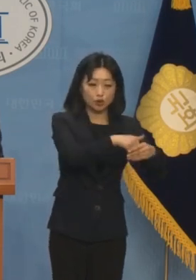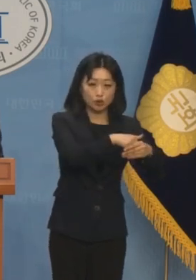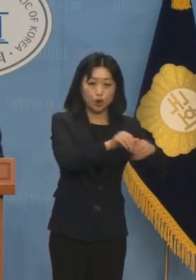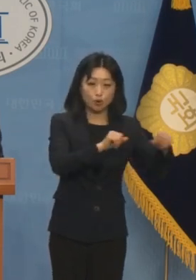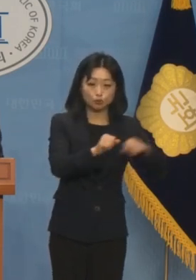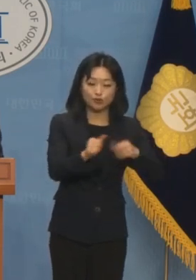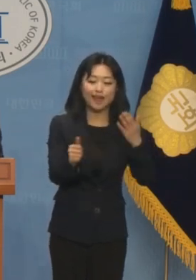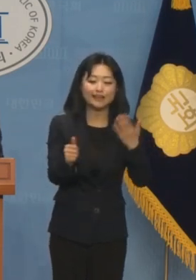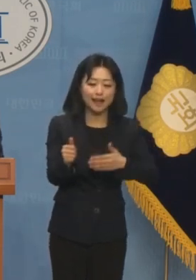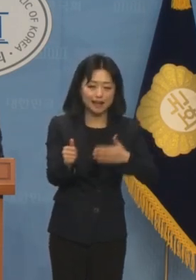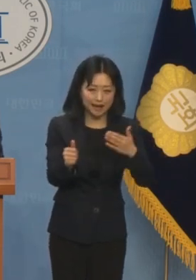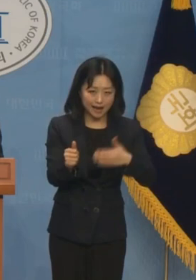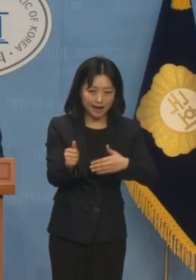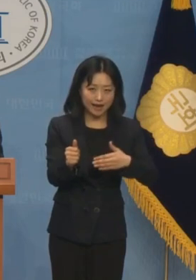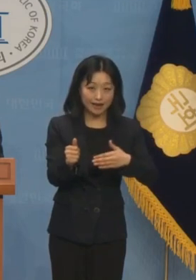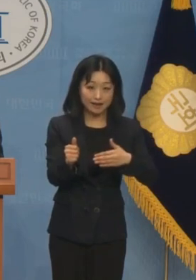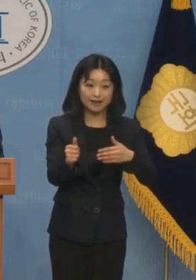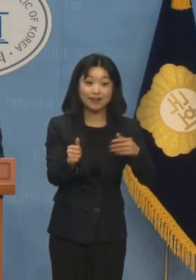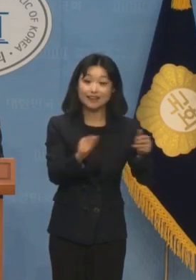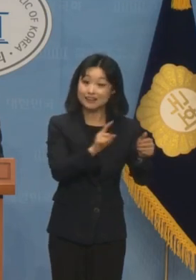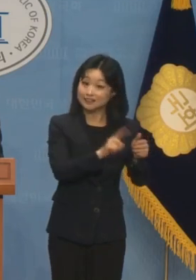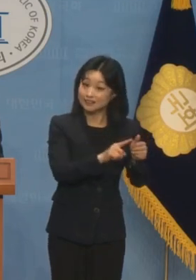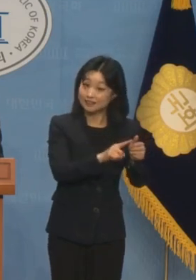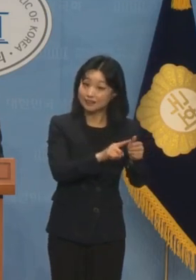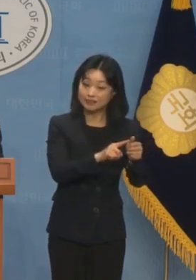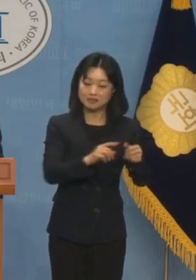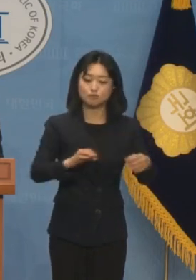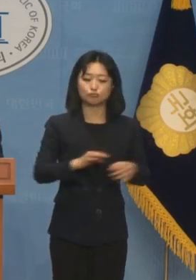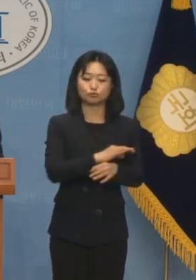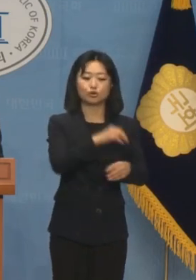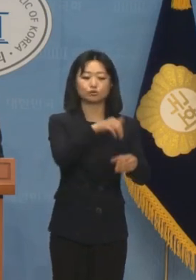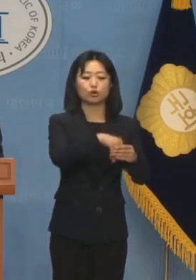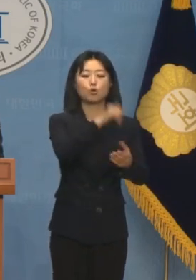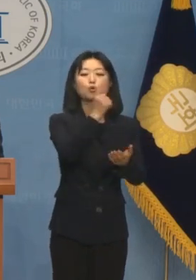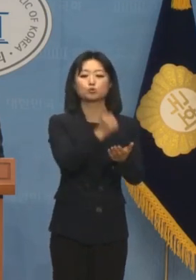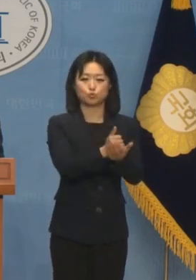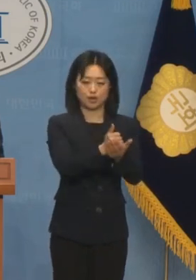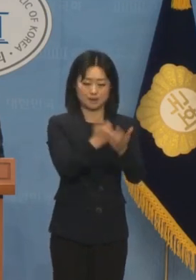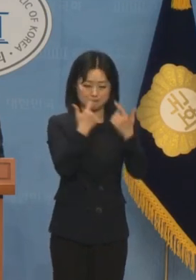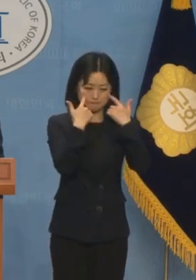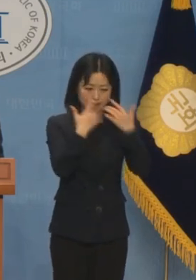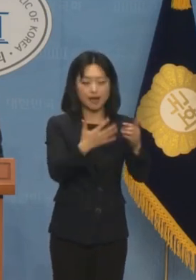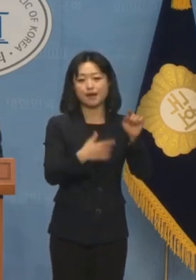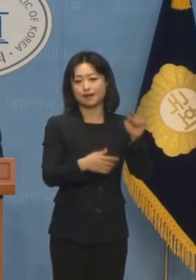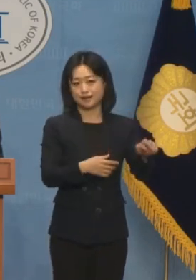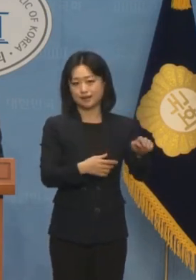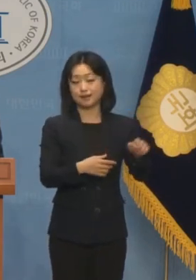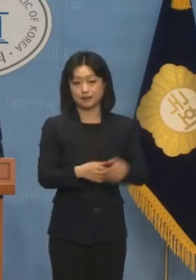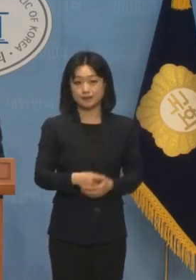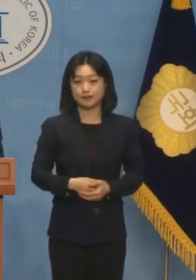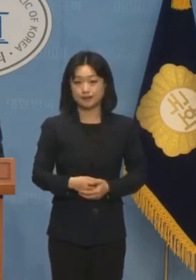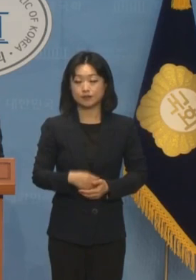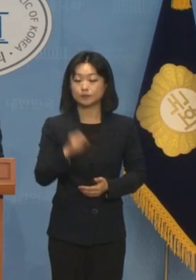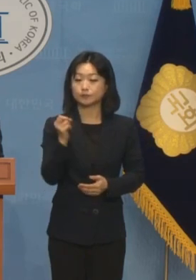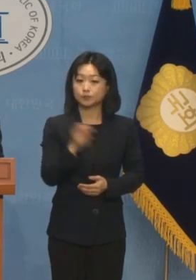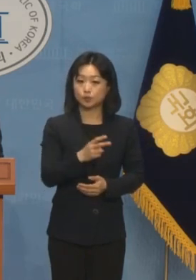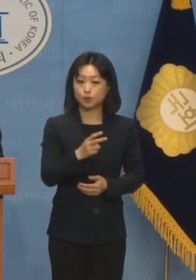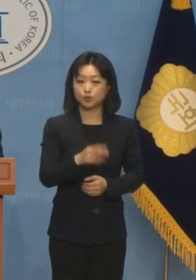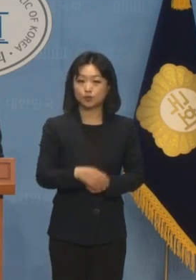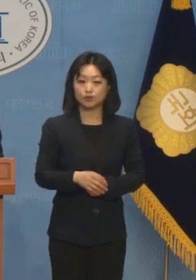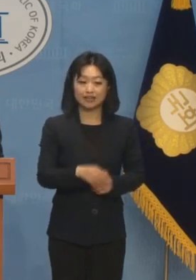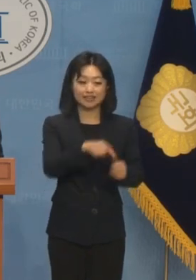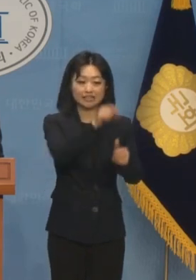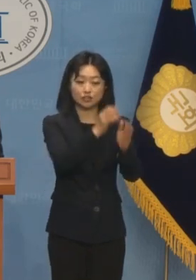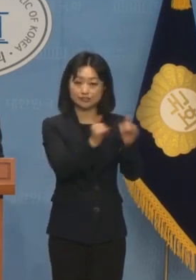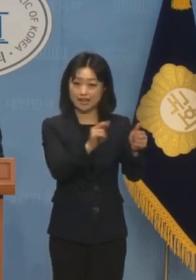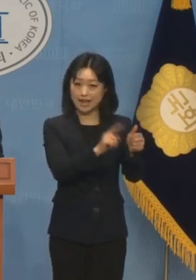것으로 의심되는 이성권 후보도 부정선거운동죄 혐의가 있는 것입니다. 또 이성권